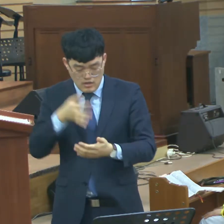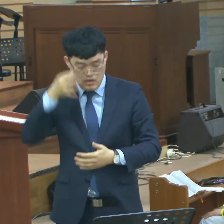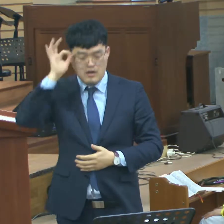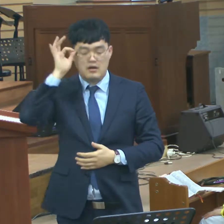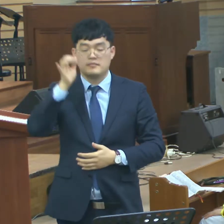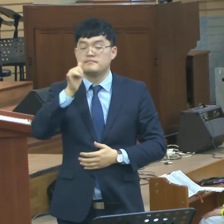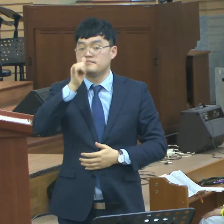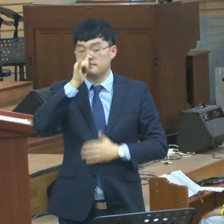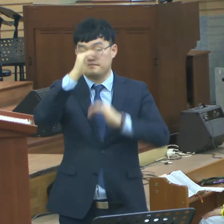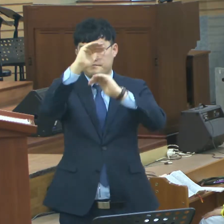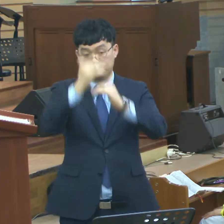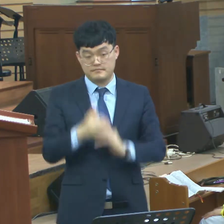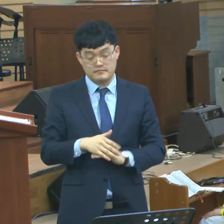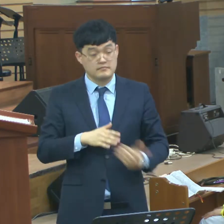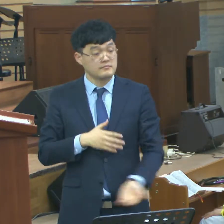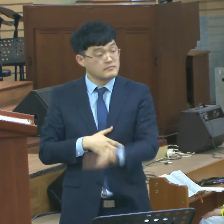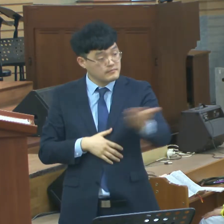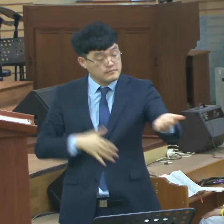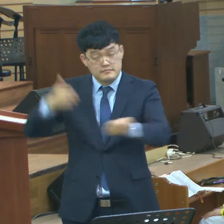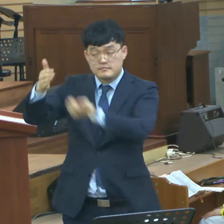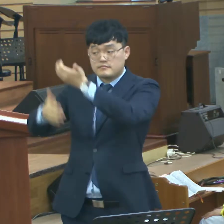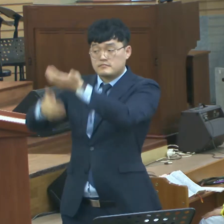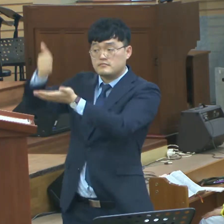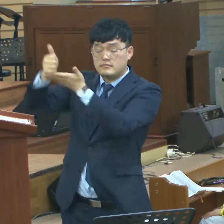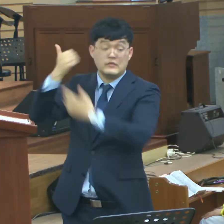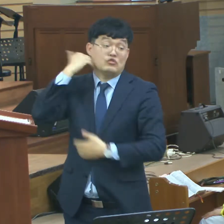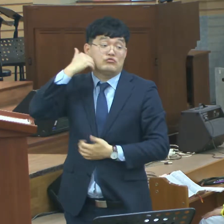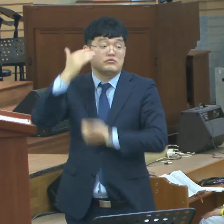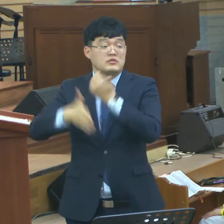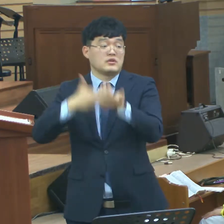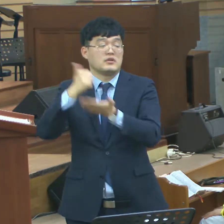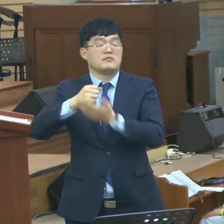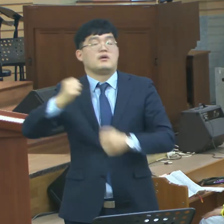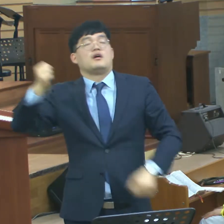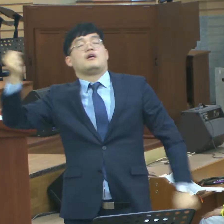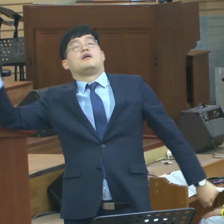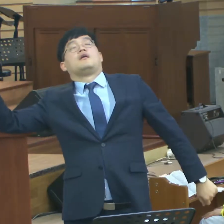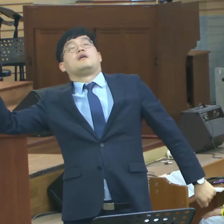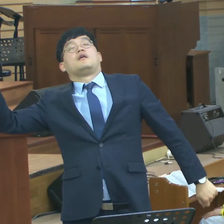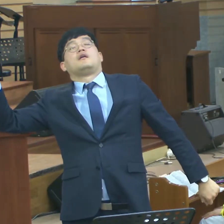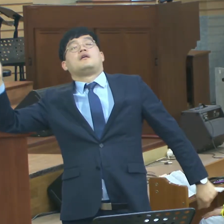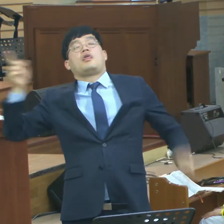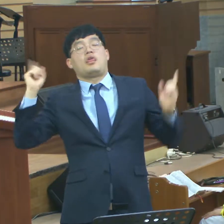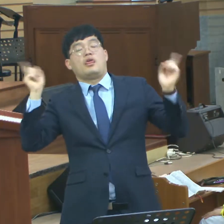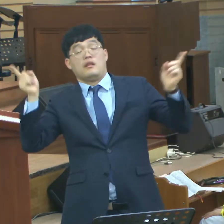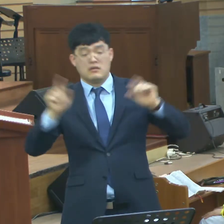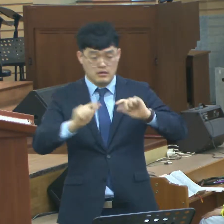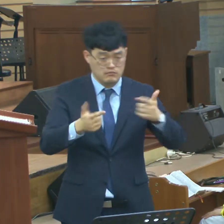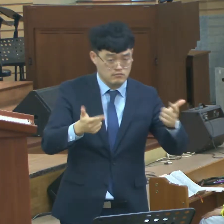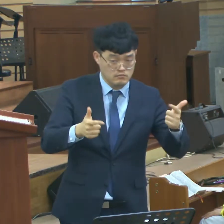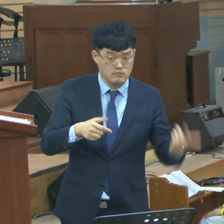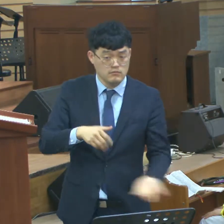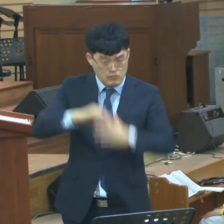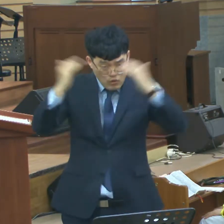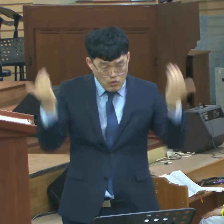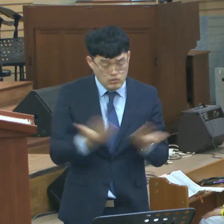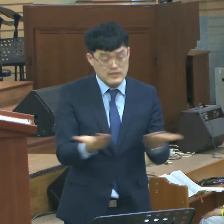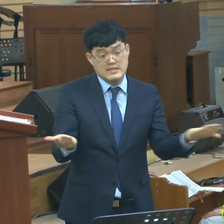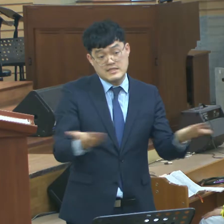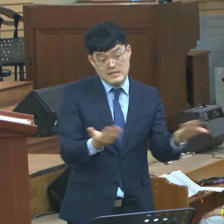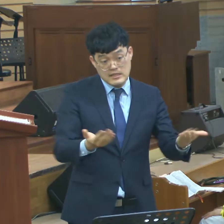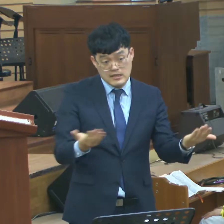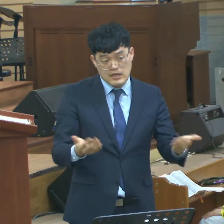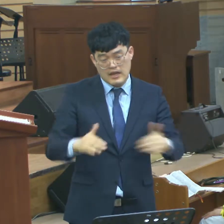하나님이 누구십니까? 하나님은 무사한이란 분 아니에요. 만사형통하는 길만 우리로 인도가게끔 하시는 분도